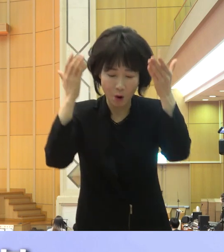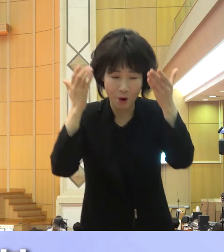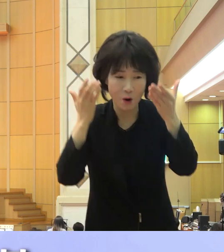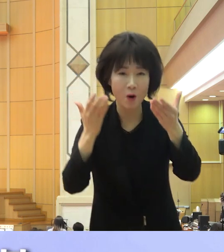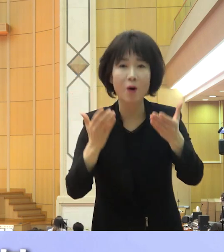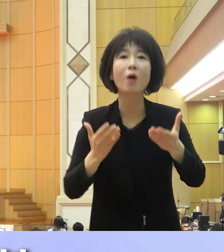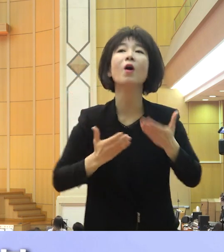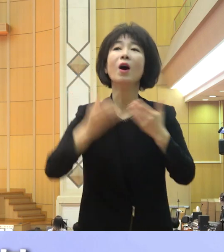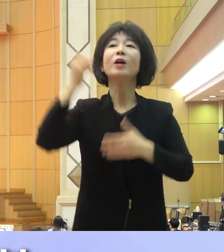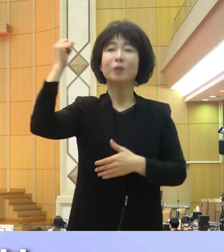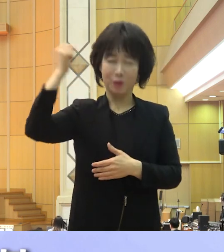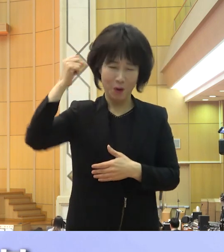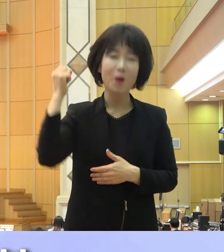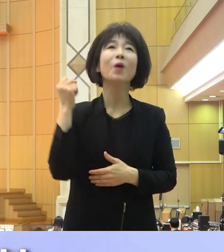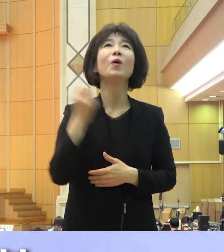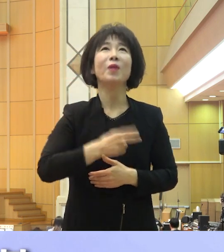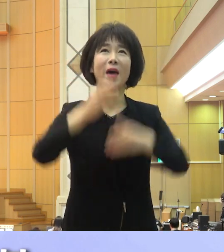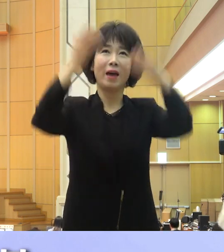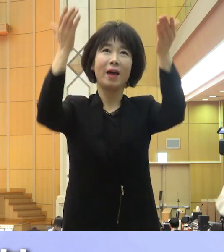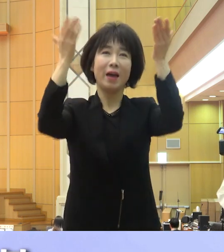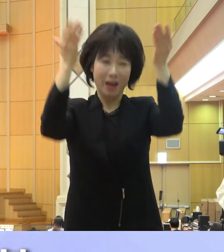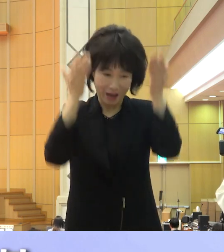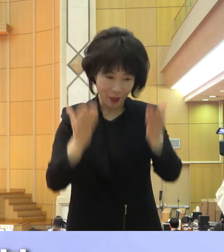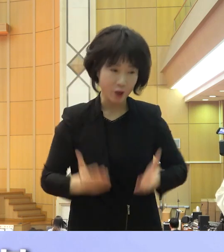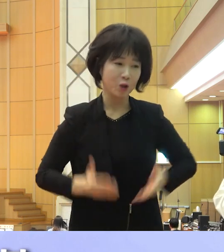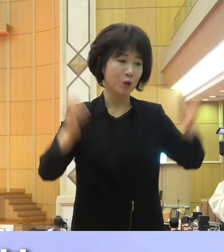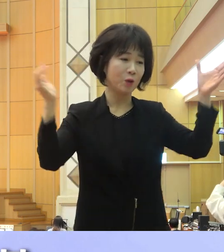주시고 또